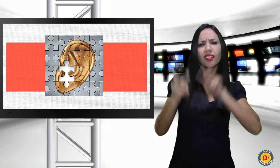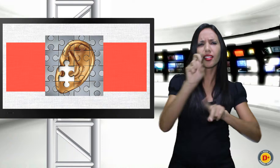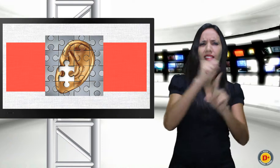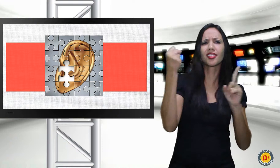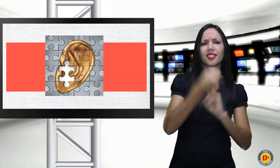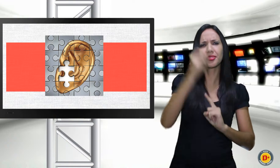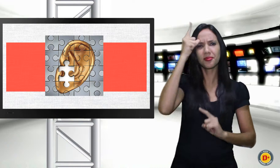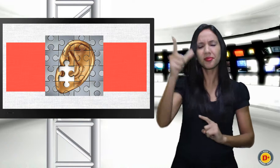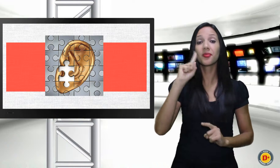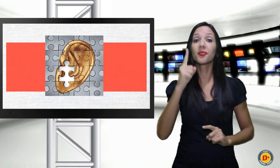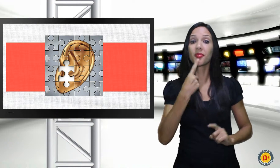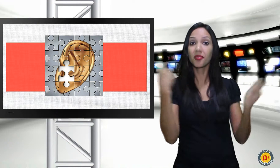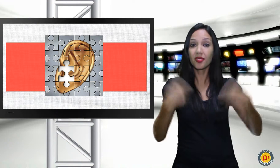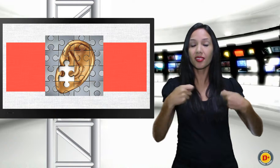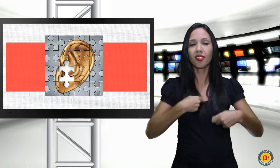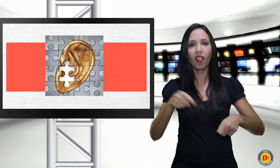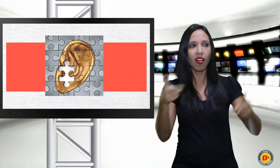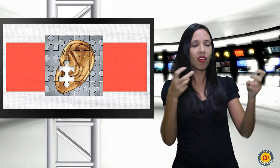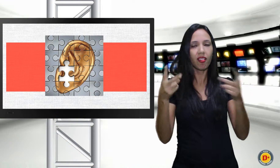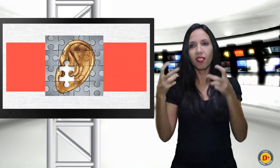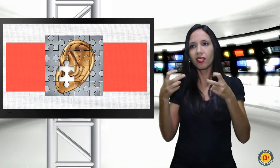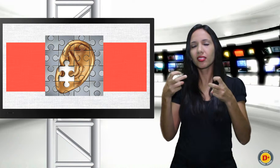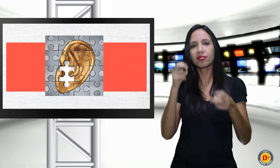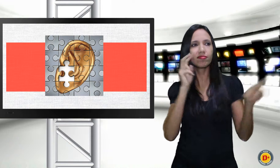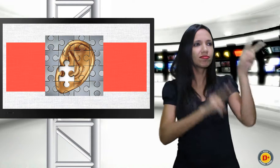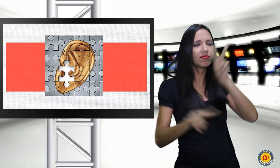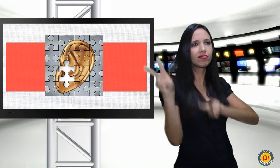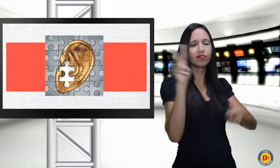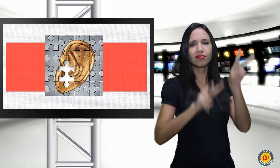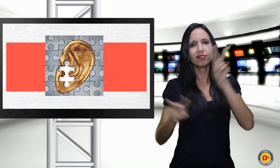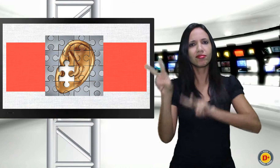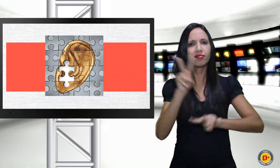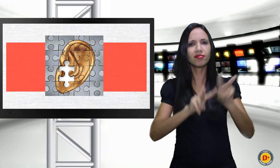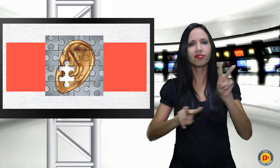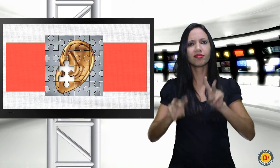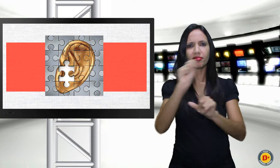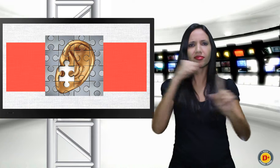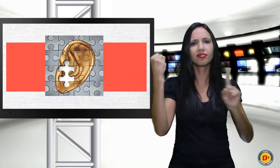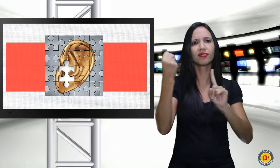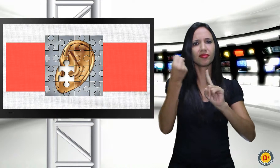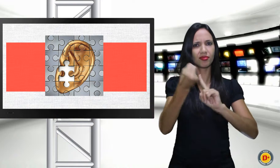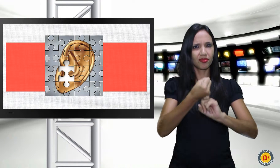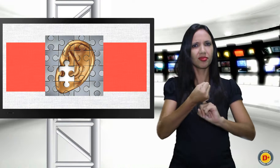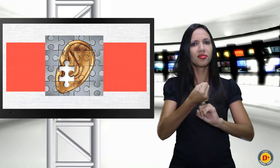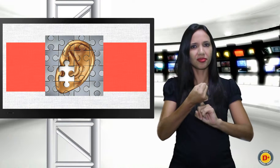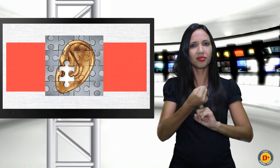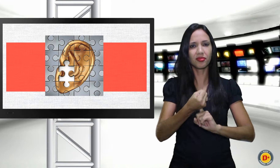ser compreendida a partir de um olhar socioantropológico como diferença linguística. Isso porque é